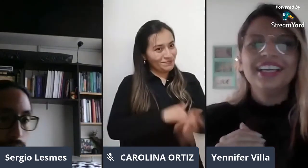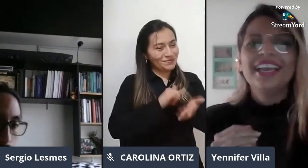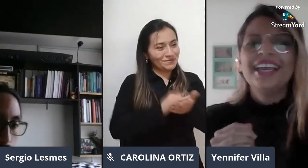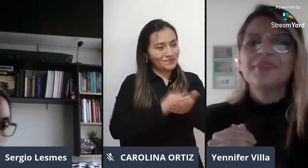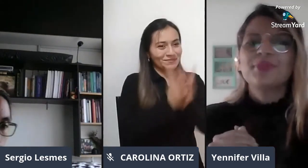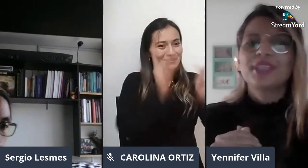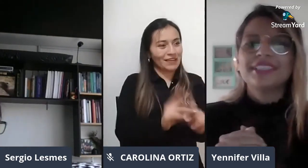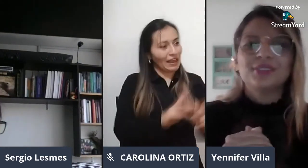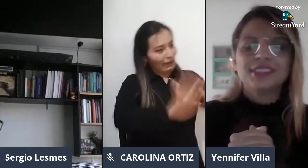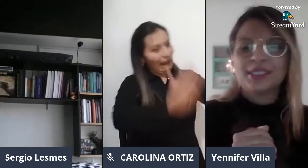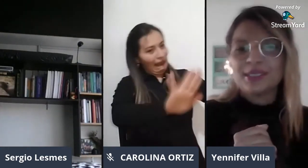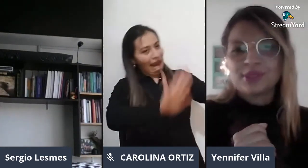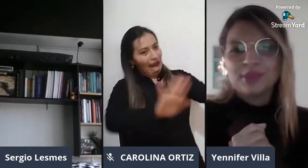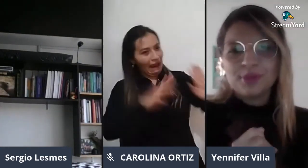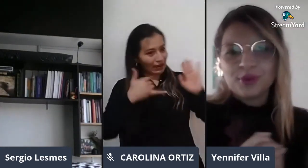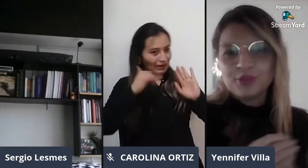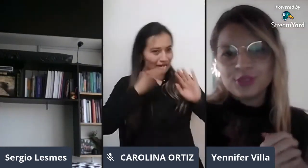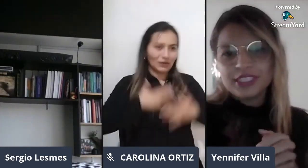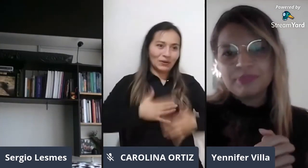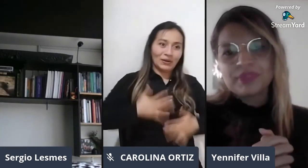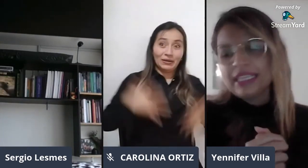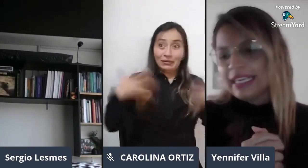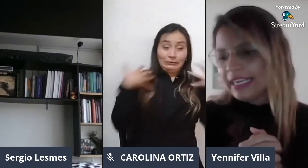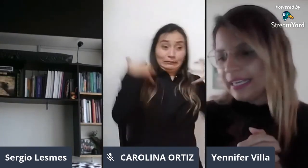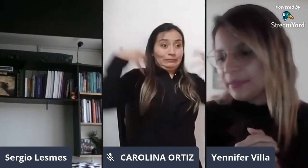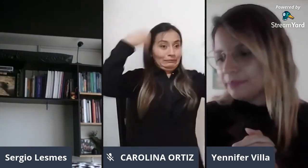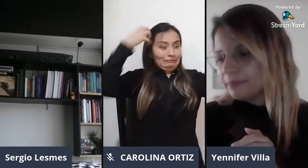pedagógica, porque si nos estresamos tampoco fluye.